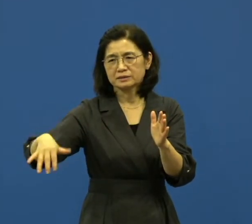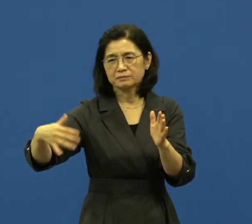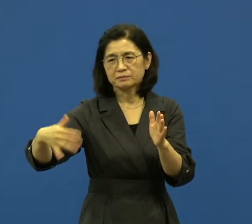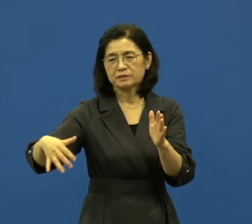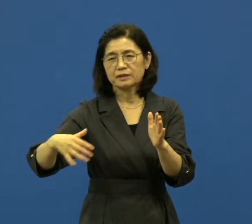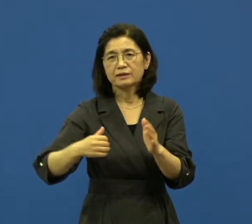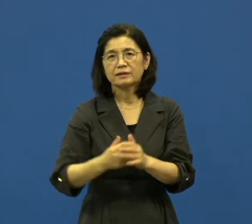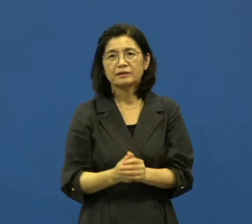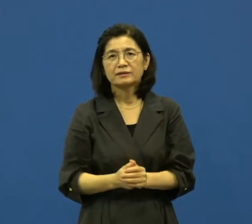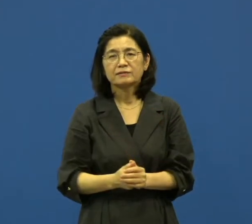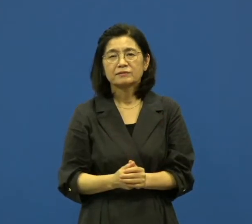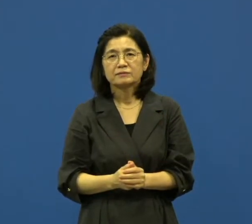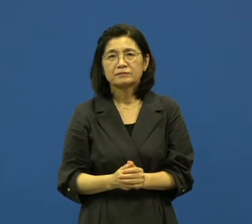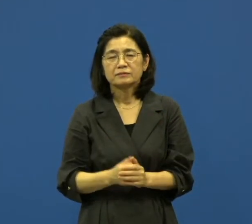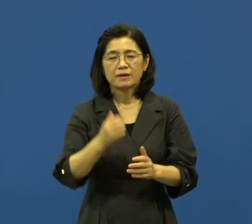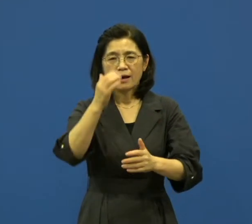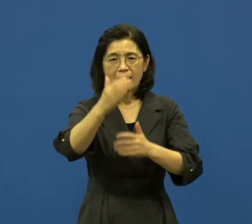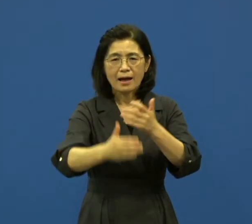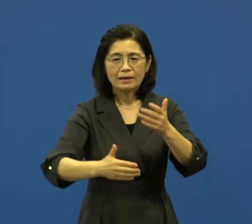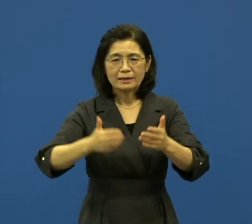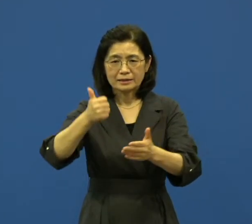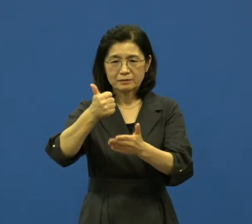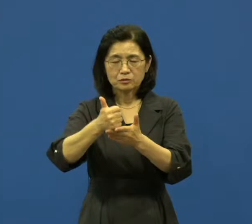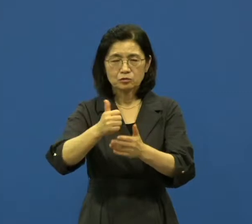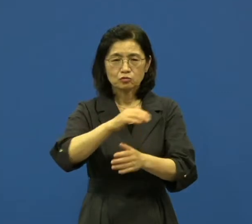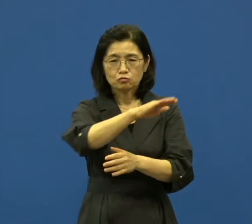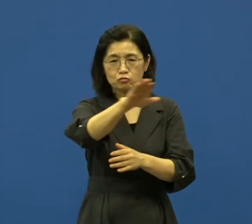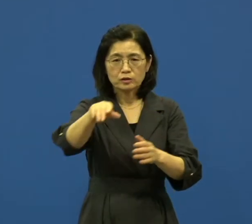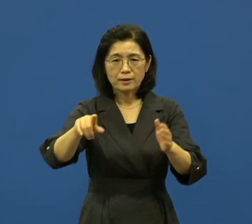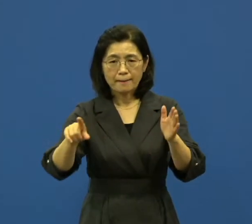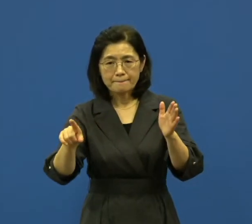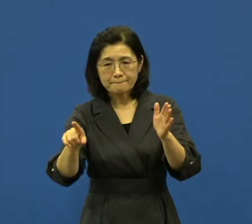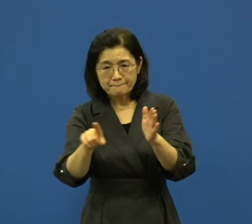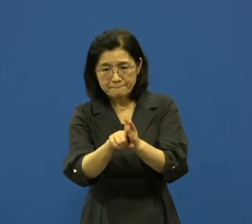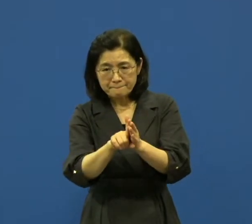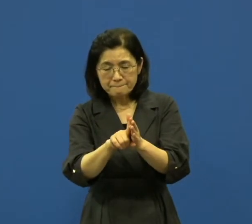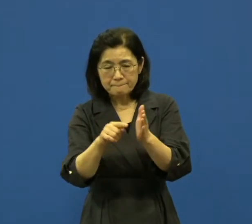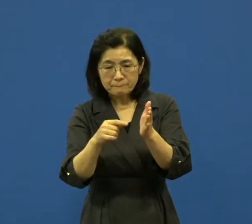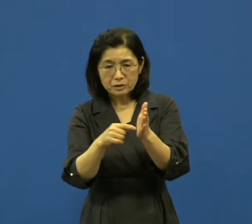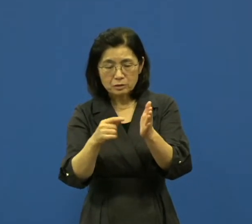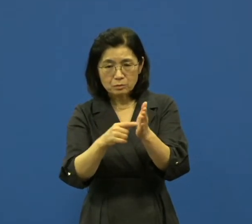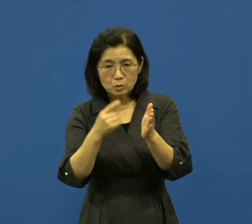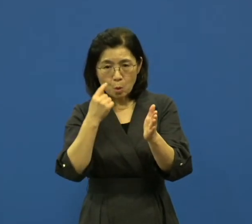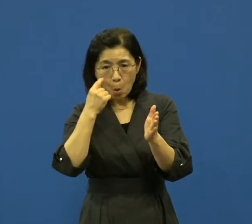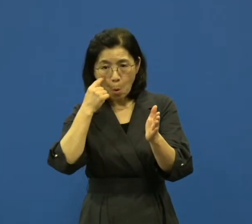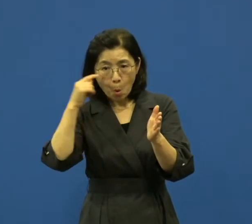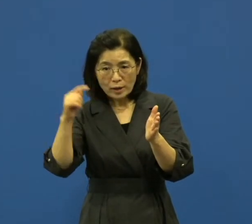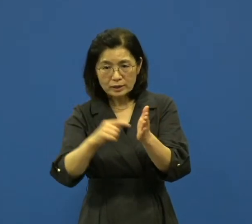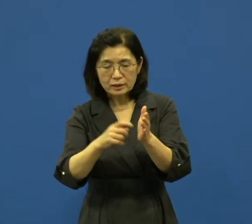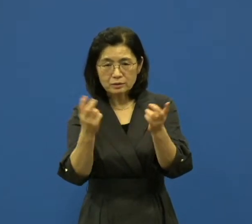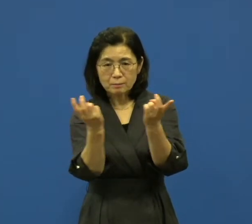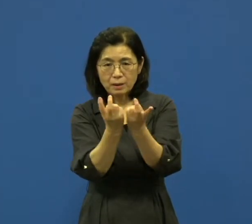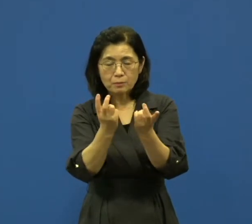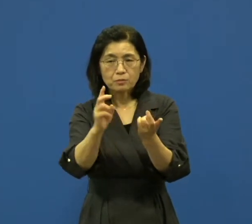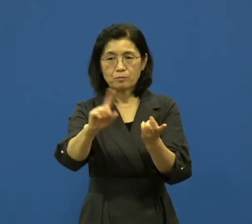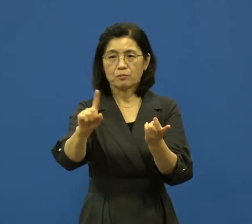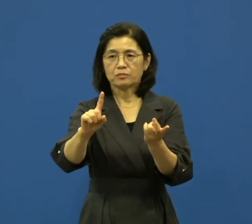통하여 확인되는 것입니다. 하나님이 우리의 믿음을 무엇으로 확인하실까요? 순종입니다.